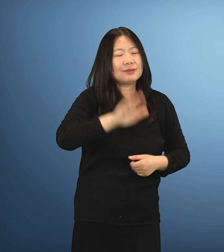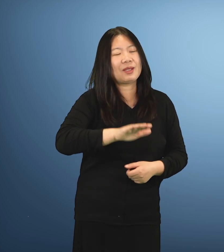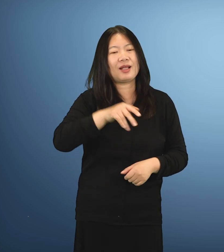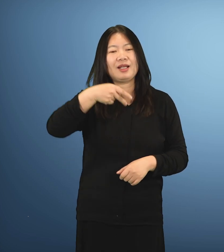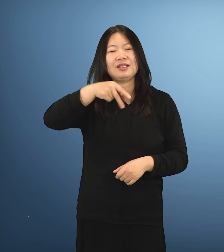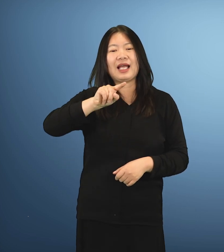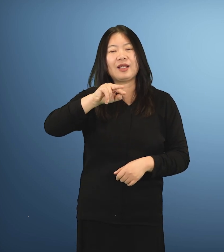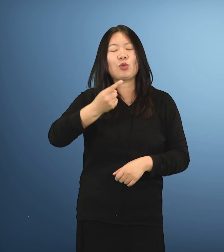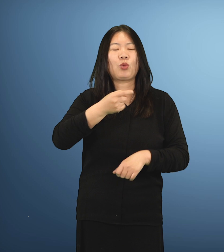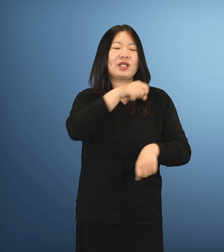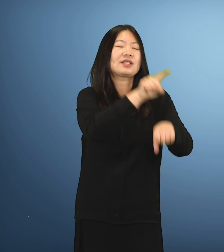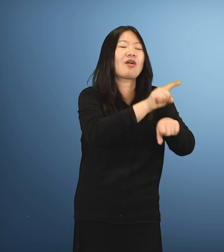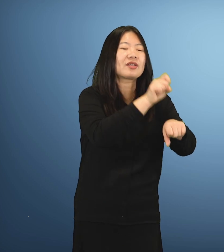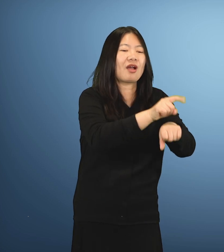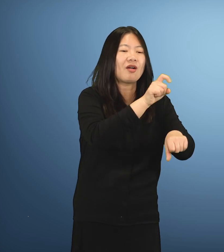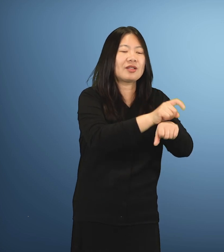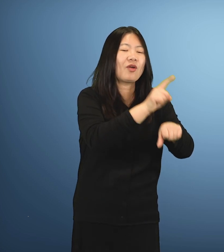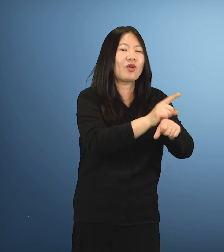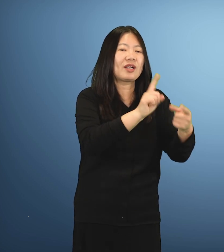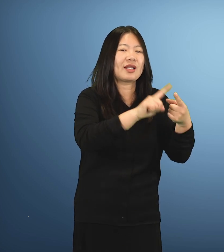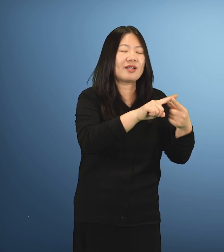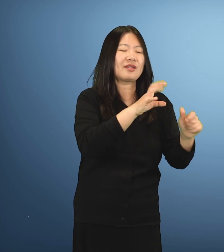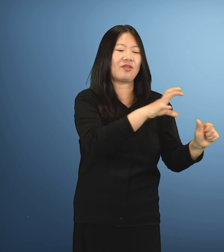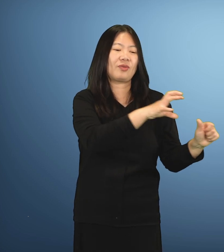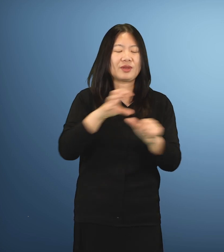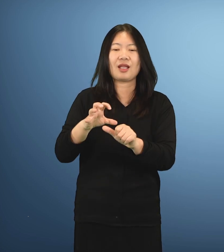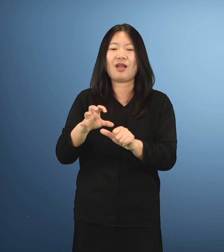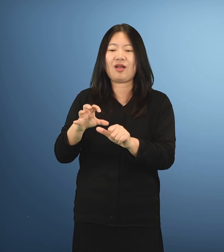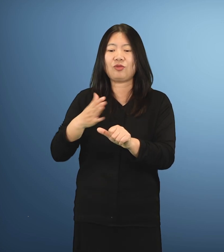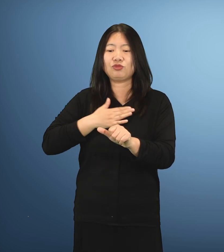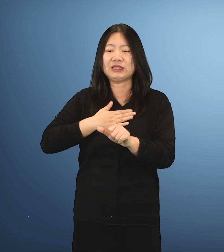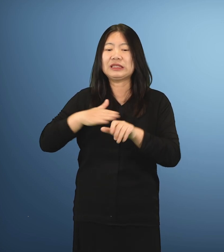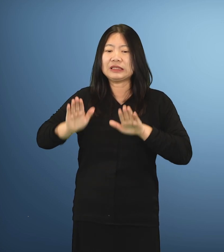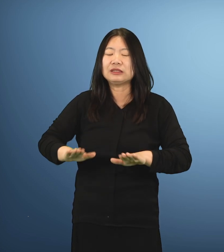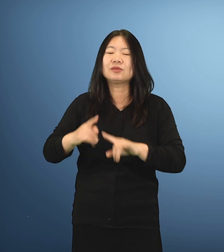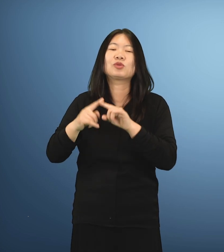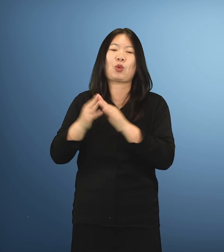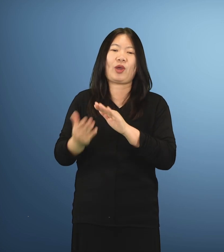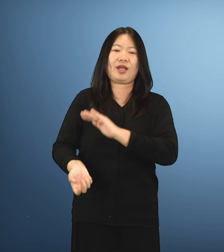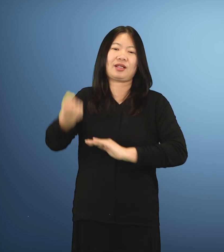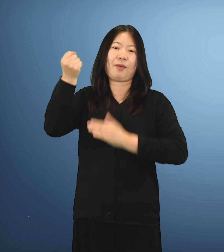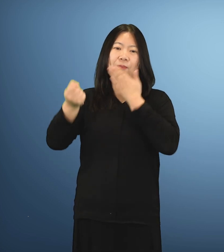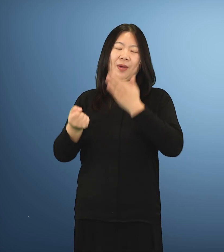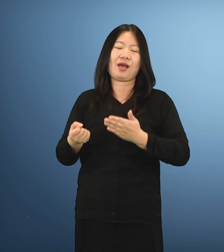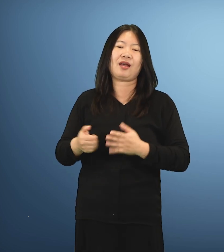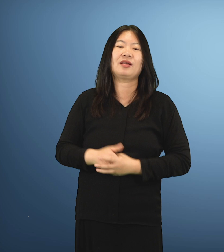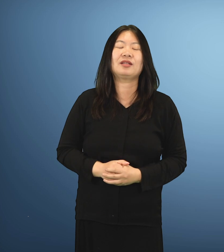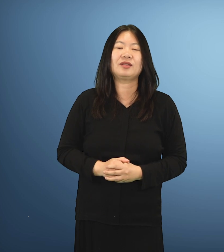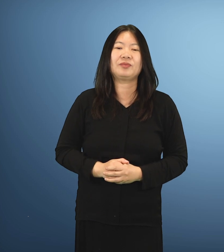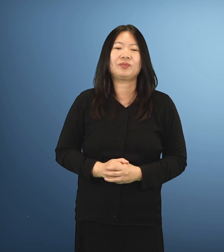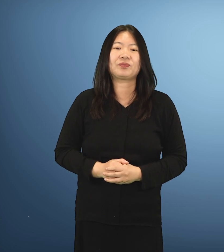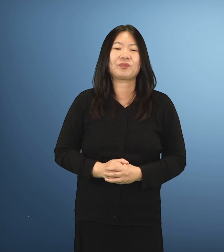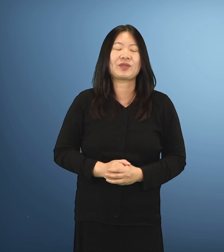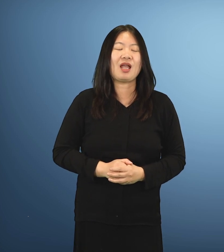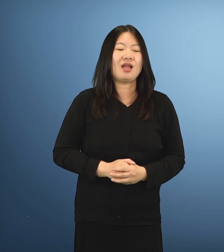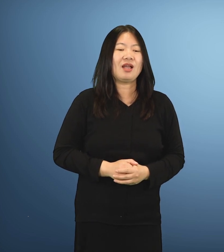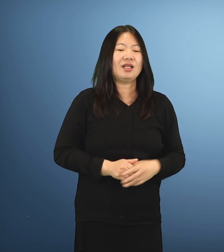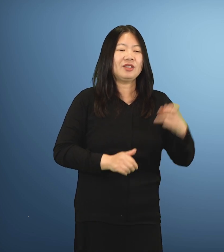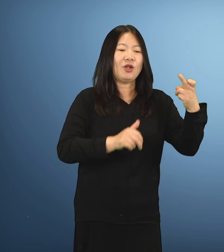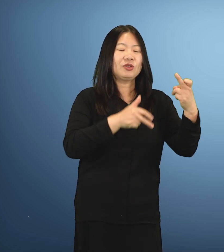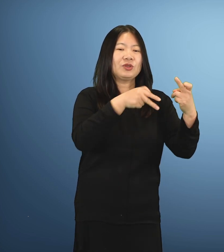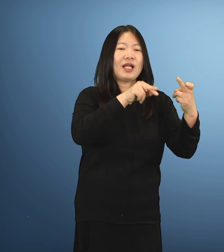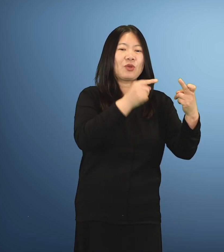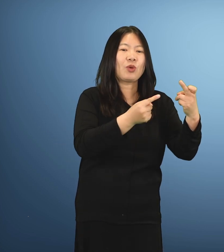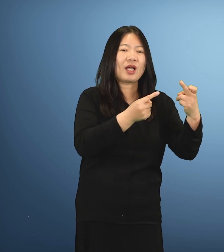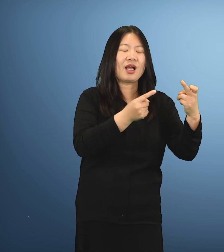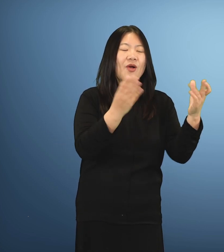그러니까 사도들이 이 땅에 미처 이루어지지 않았던, 이루어내지 못했던 남은 사역들을